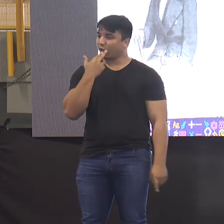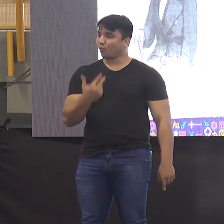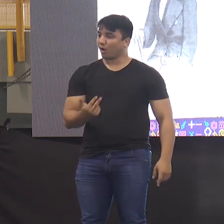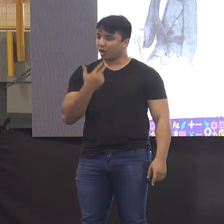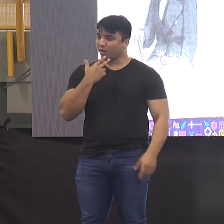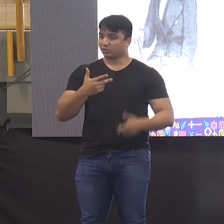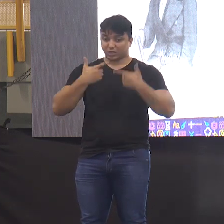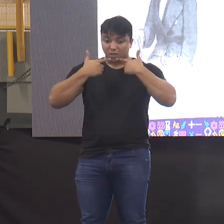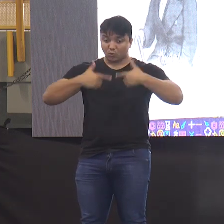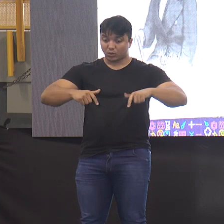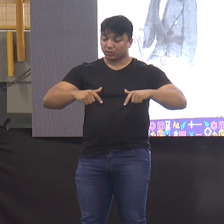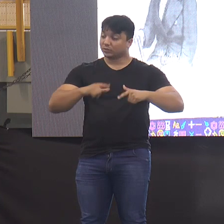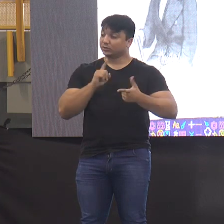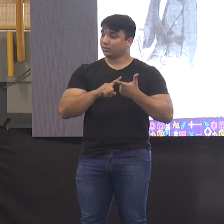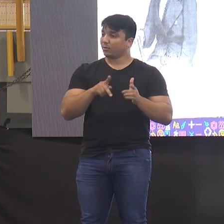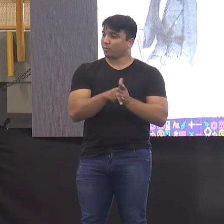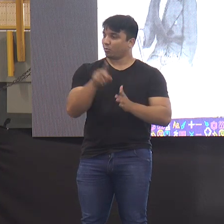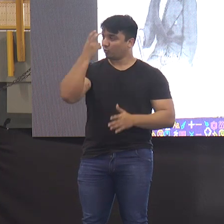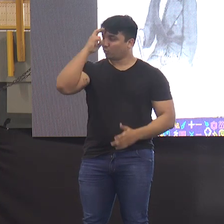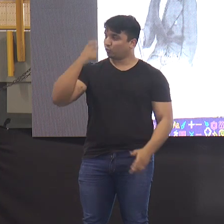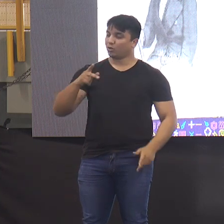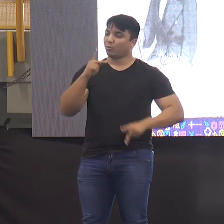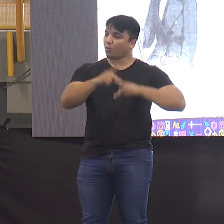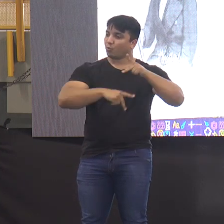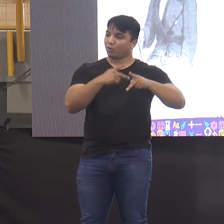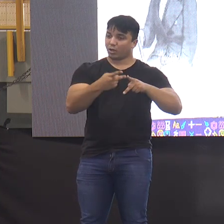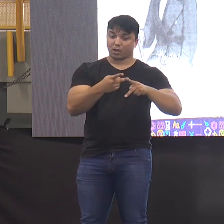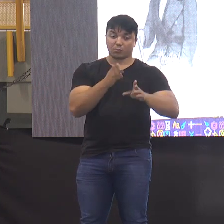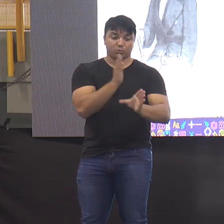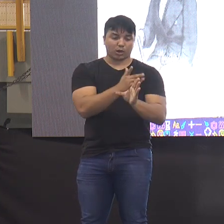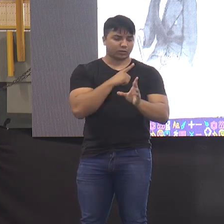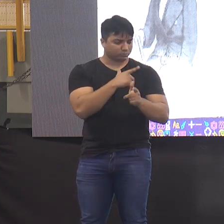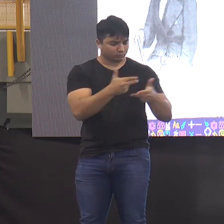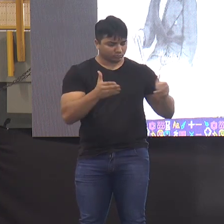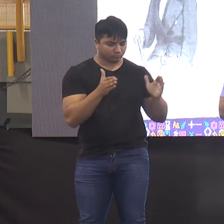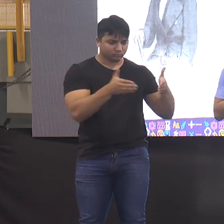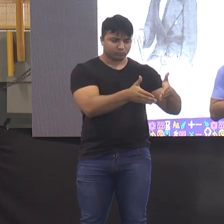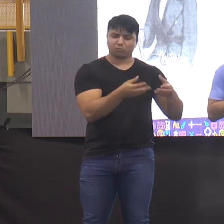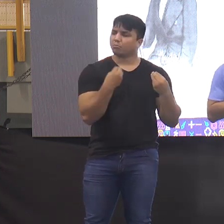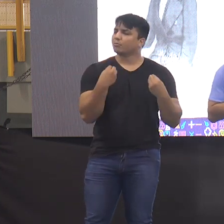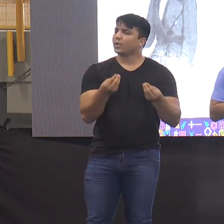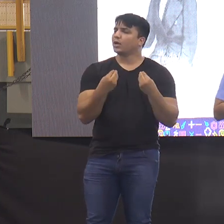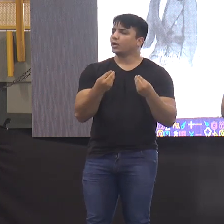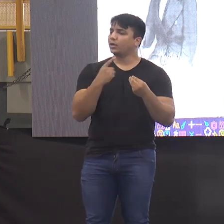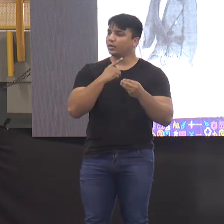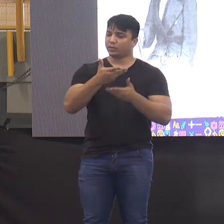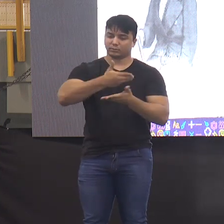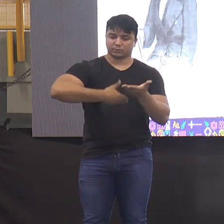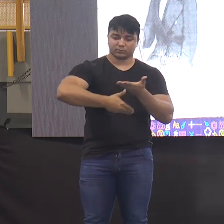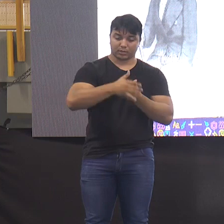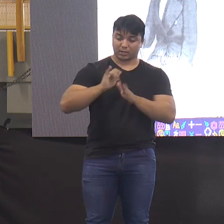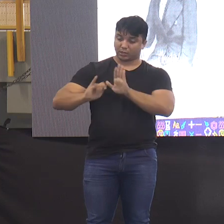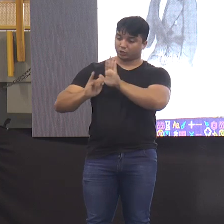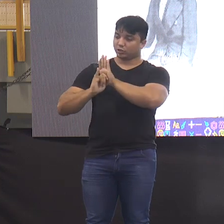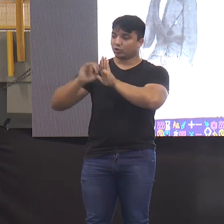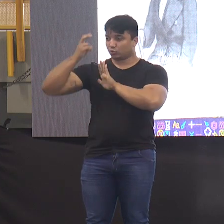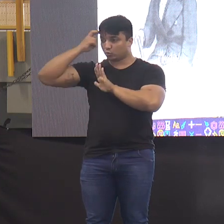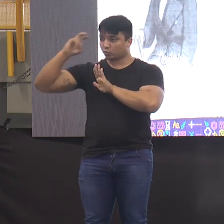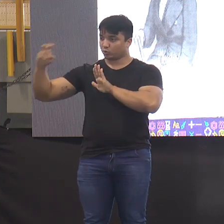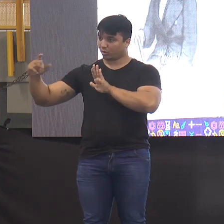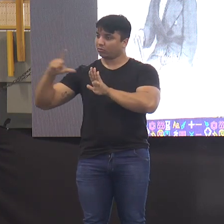que valoriza a cultura popular, porque esses elementos estão relacionados à nossa identidade